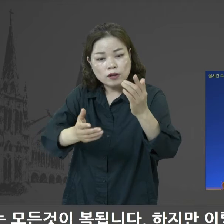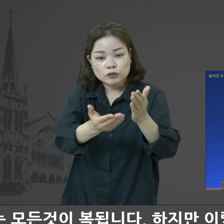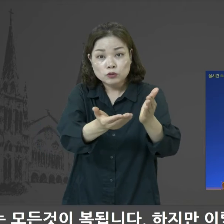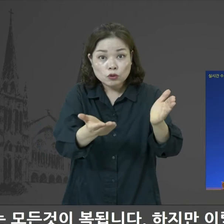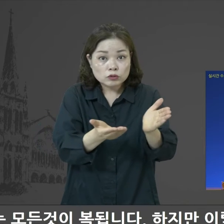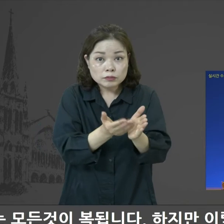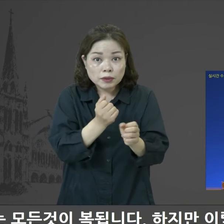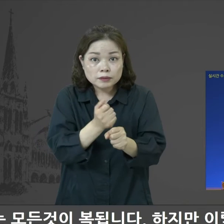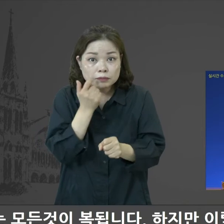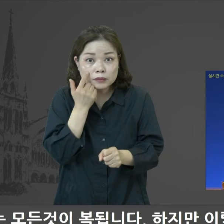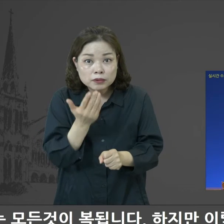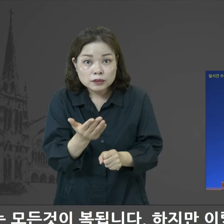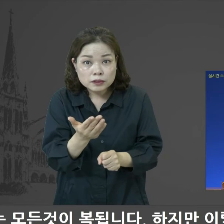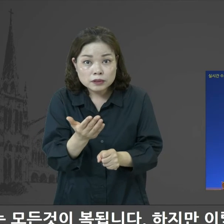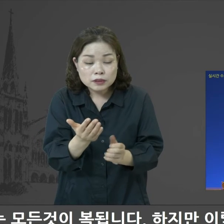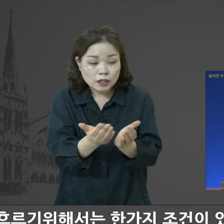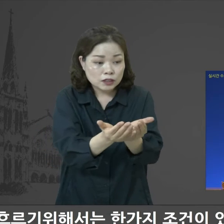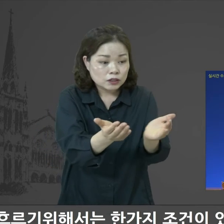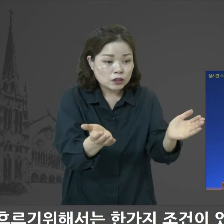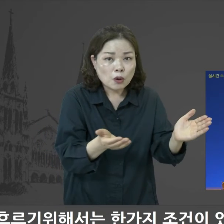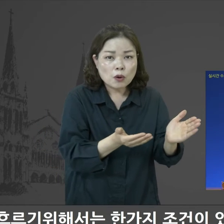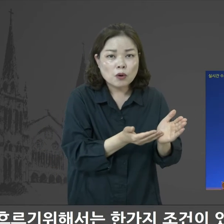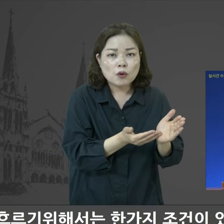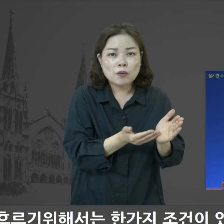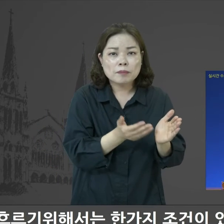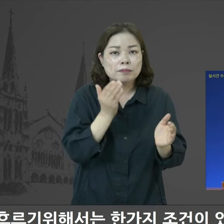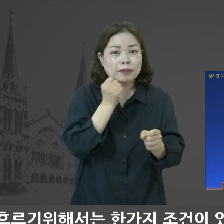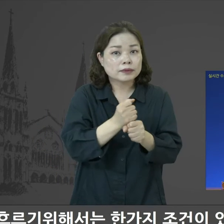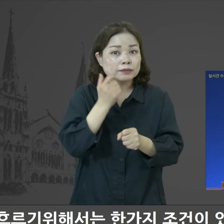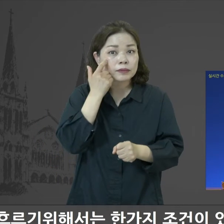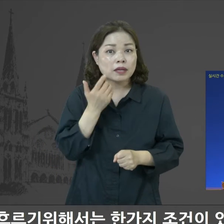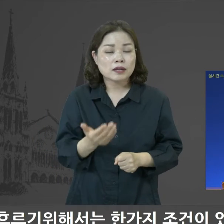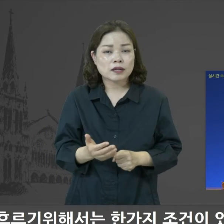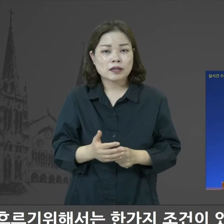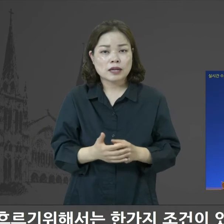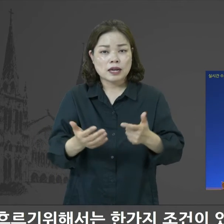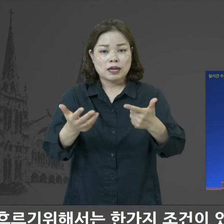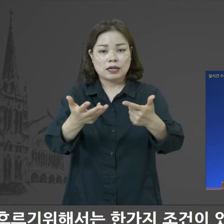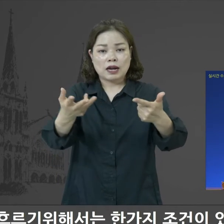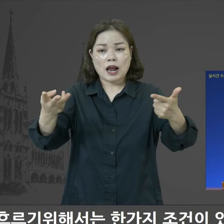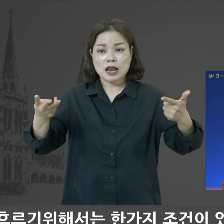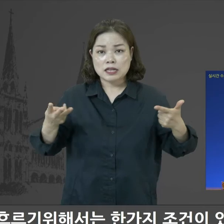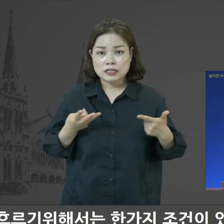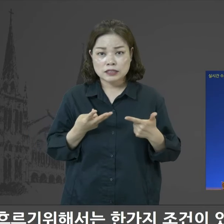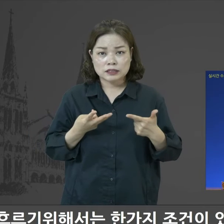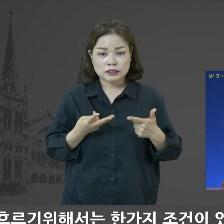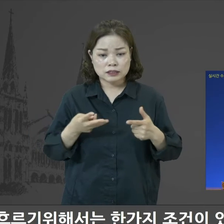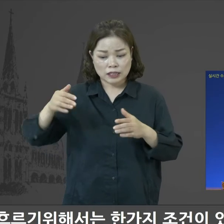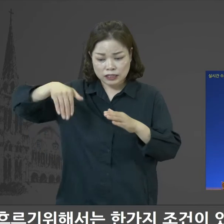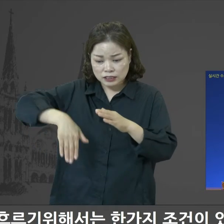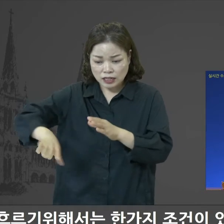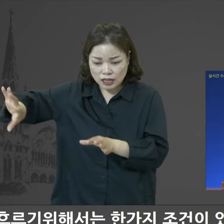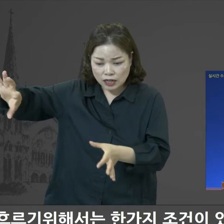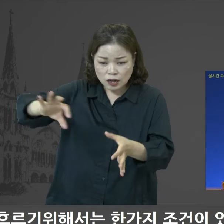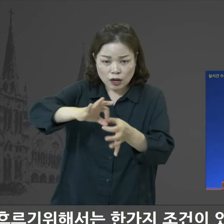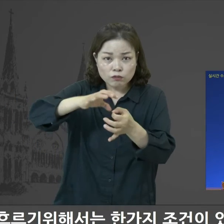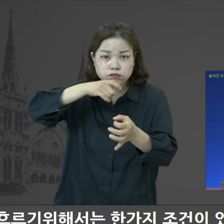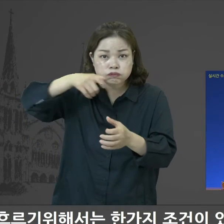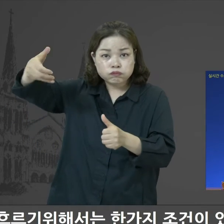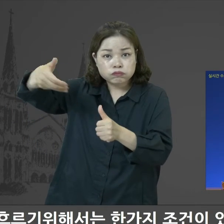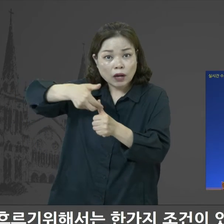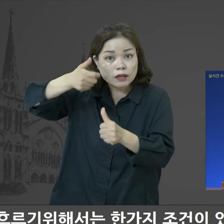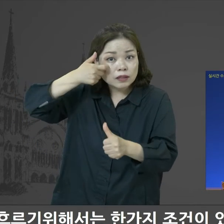만들면 될까요? 연못을 만들면 될까요? 갈릴리 호수에서 지하로 파이프를 잘 묻으면 될까요?